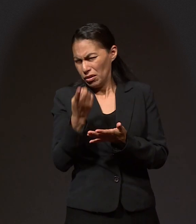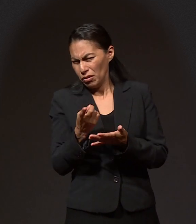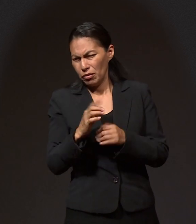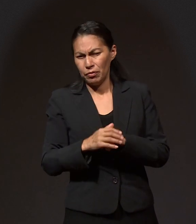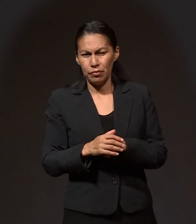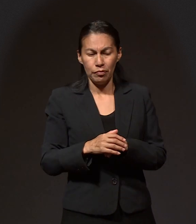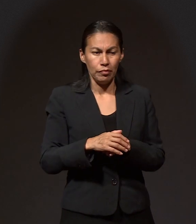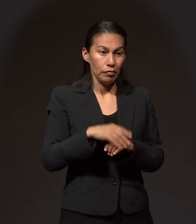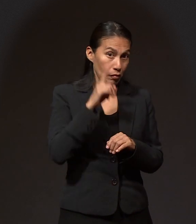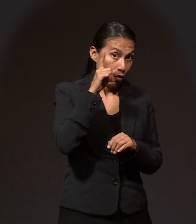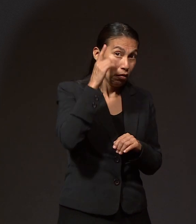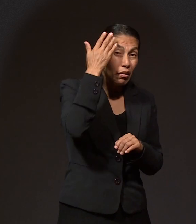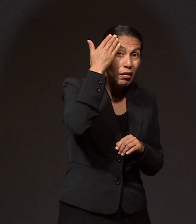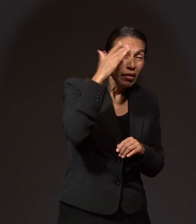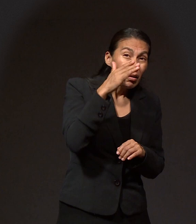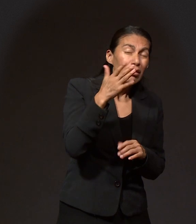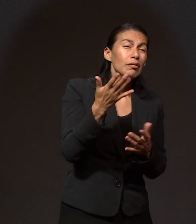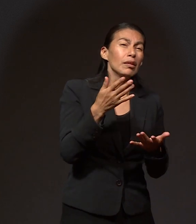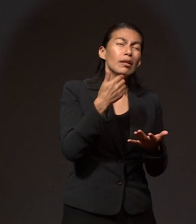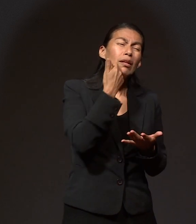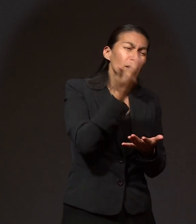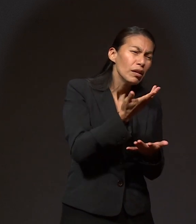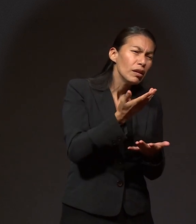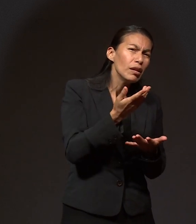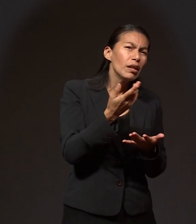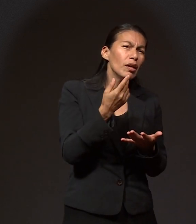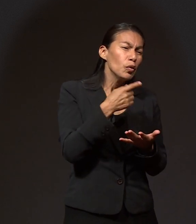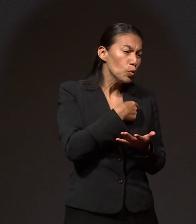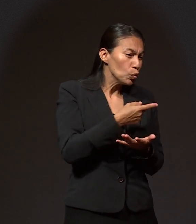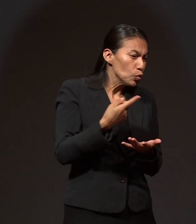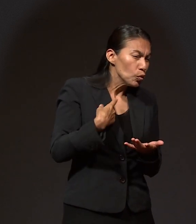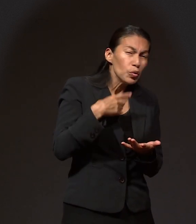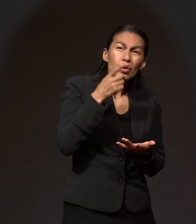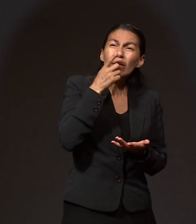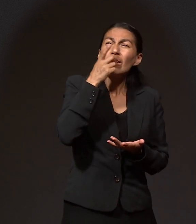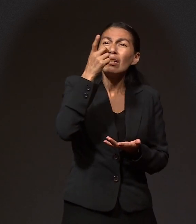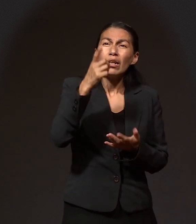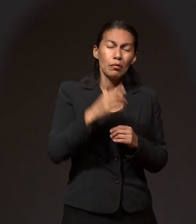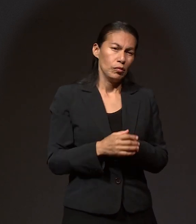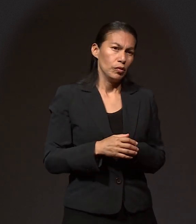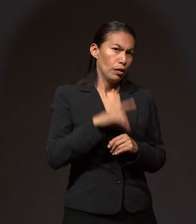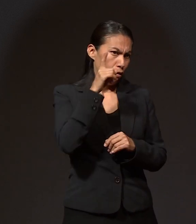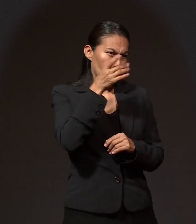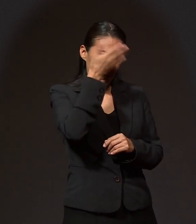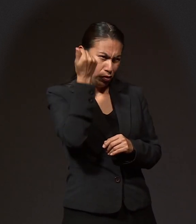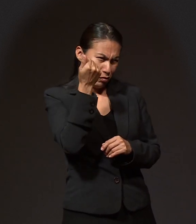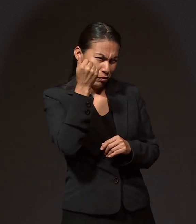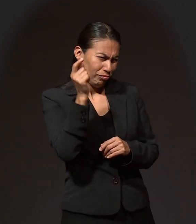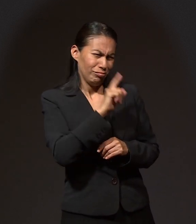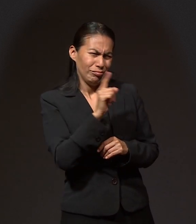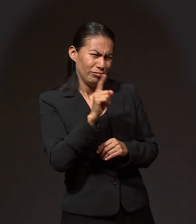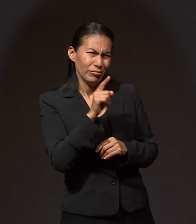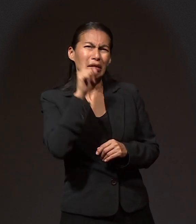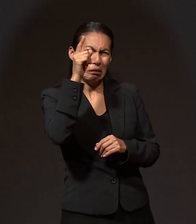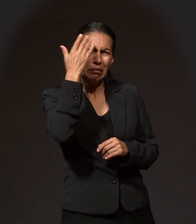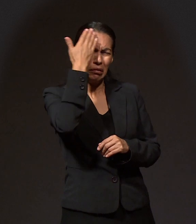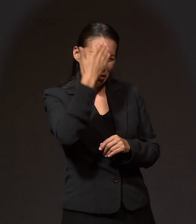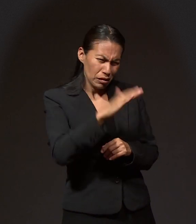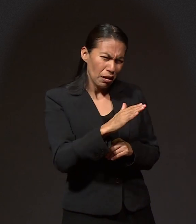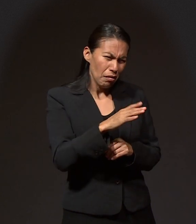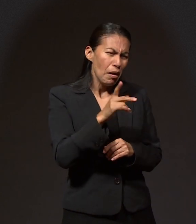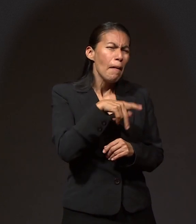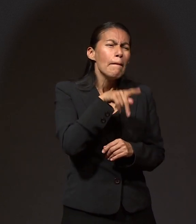está ansioso de que tú se lo digas no porque no lo sepa sino porque expresa confianza en Él